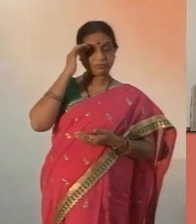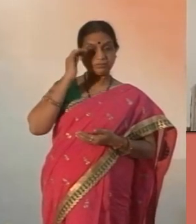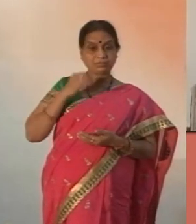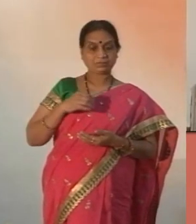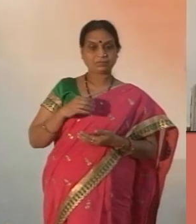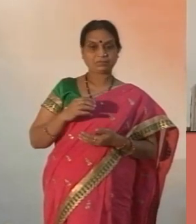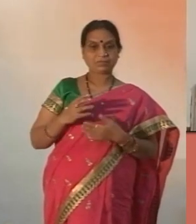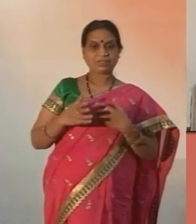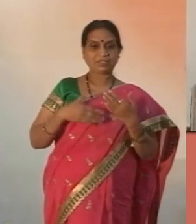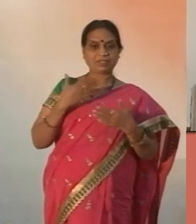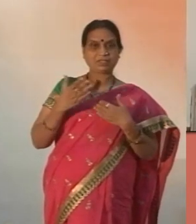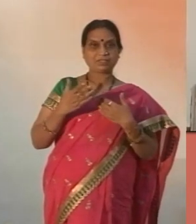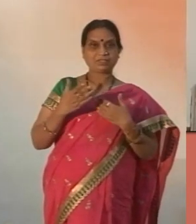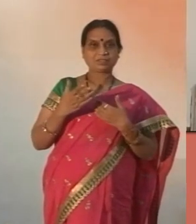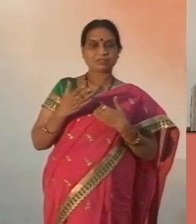क्योंकि ये भी कहा जाता है